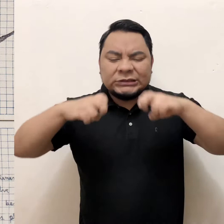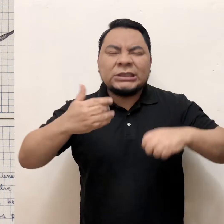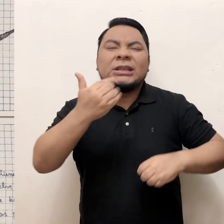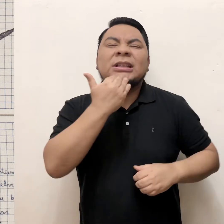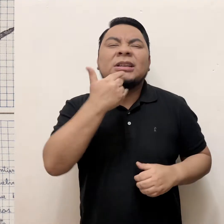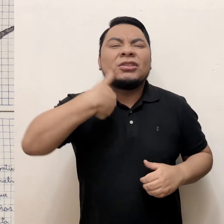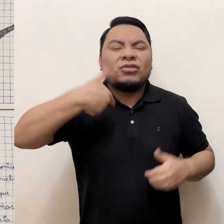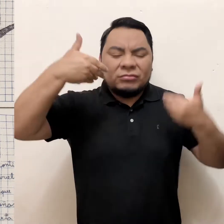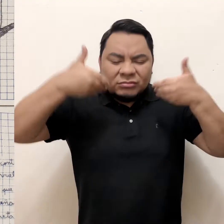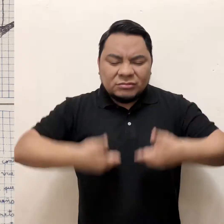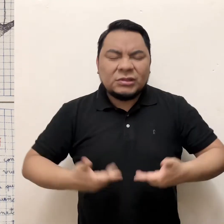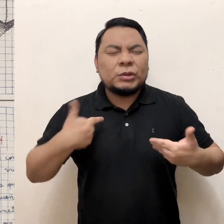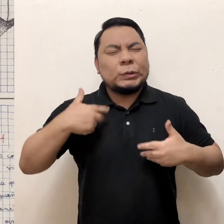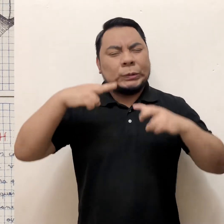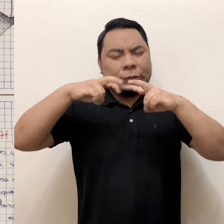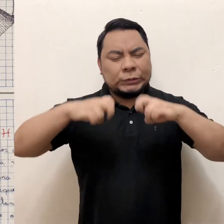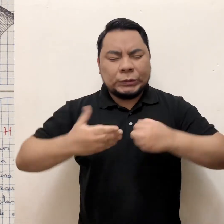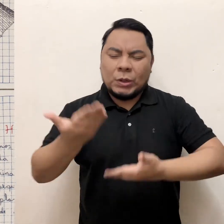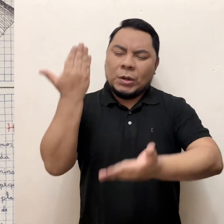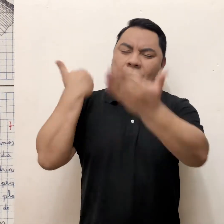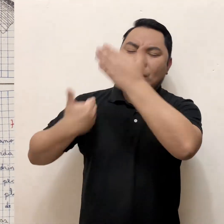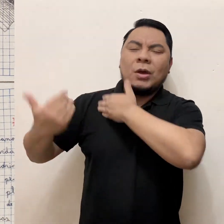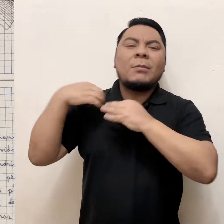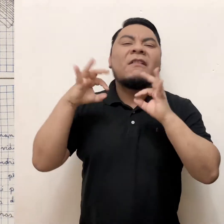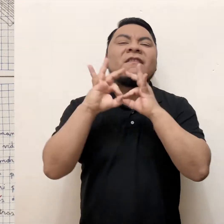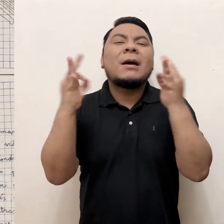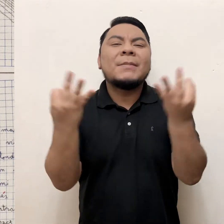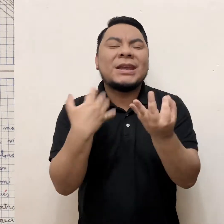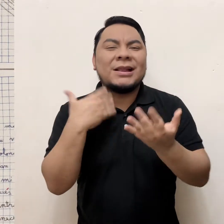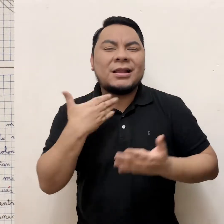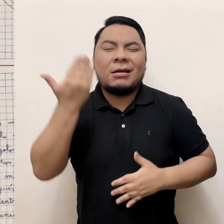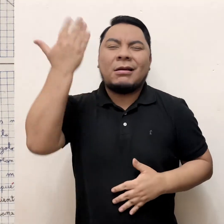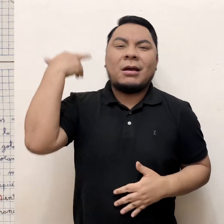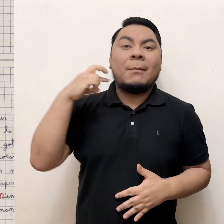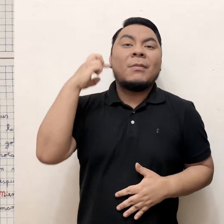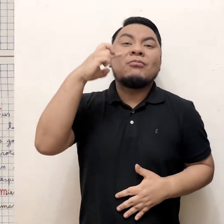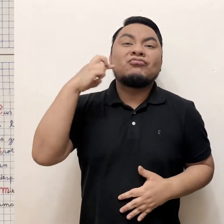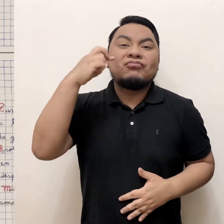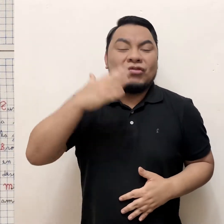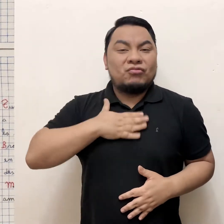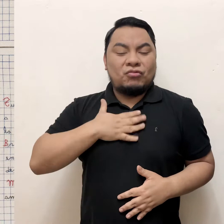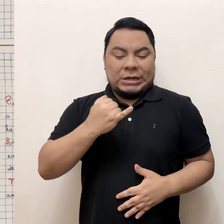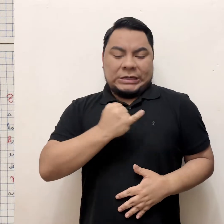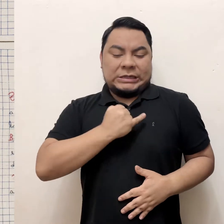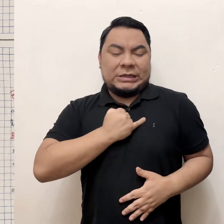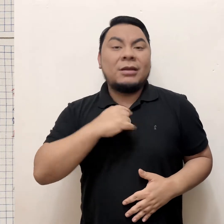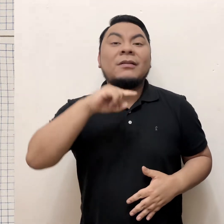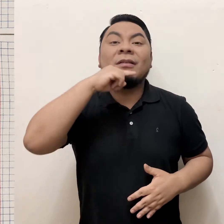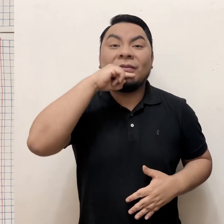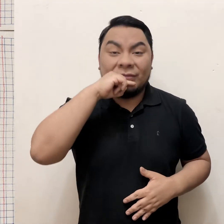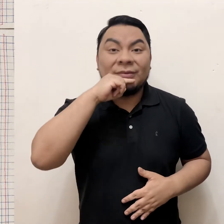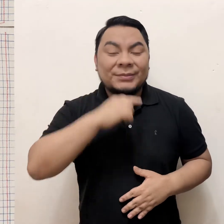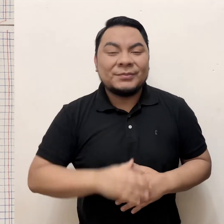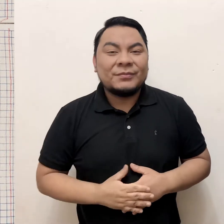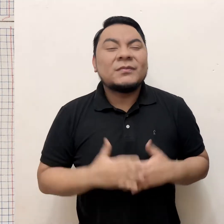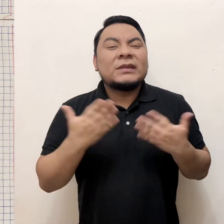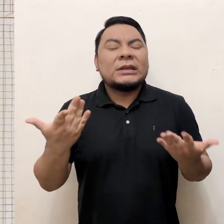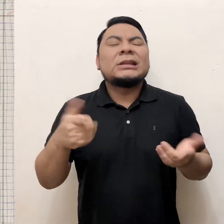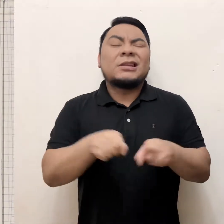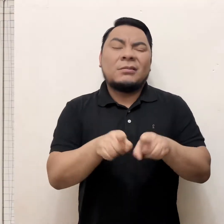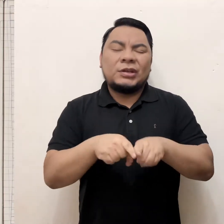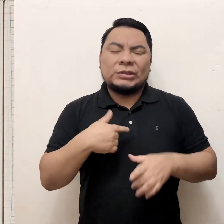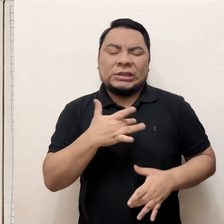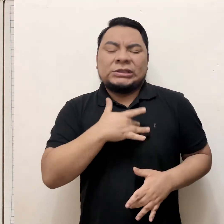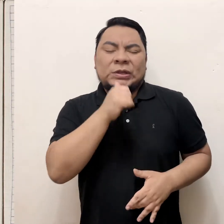Indago en el pasado de mi familia, mis raíces puneñas, mi identidad femenina, en el dolor por la muerte de